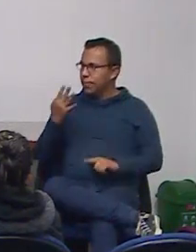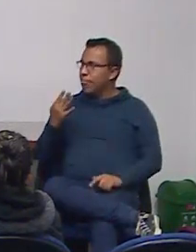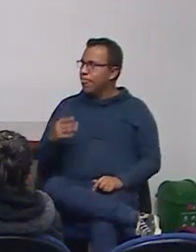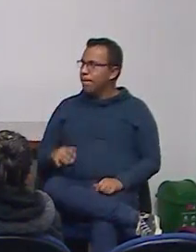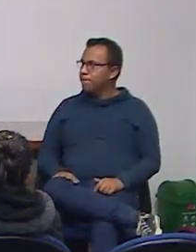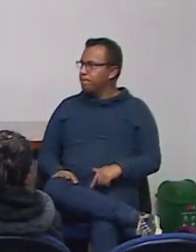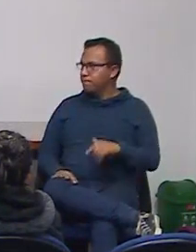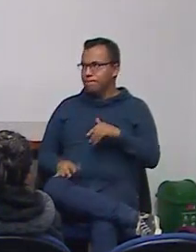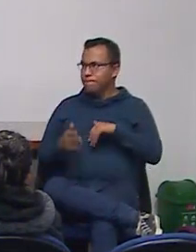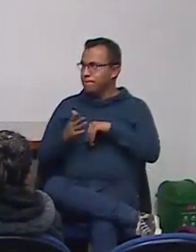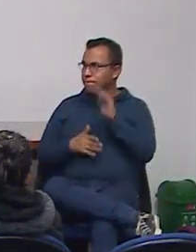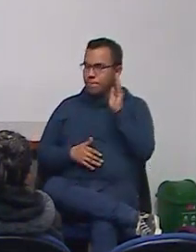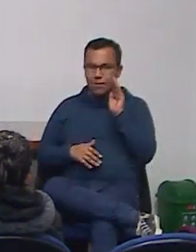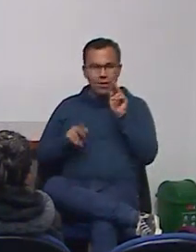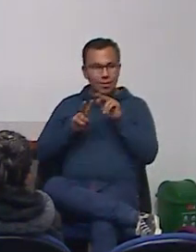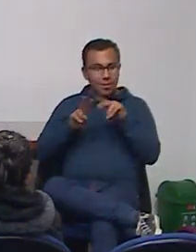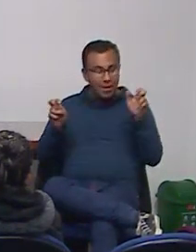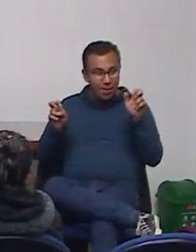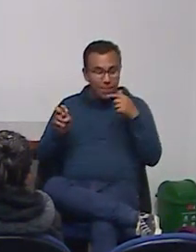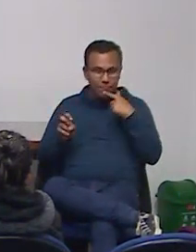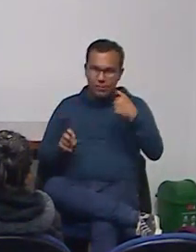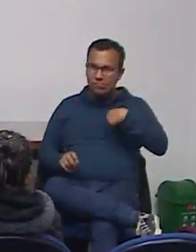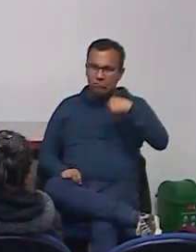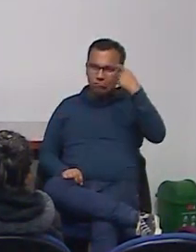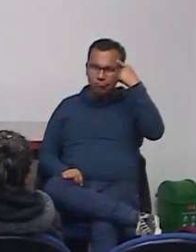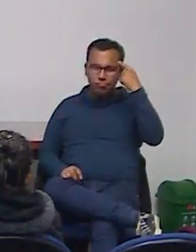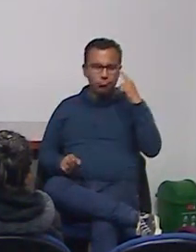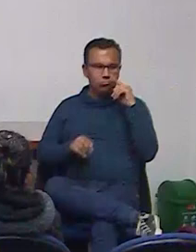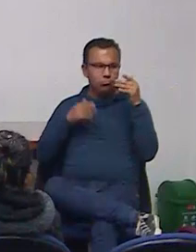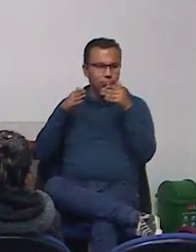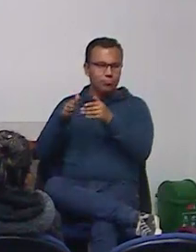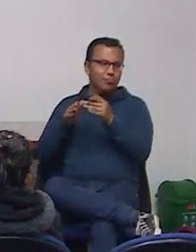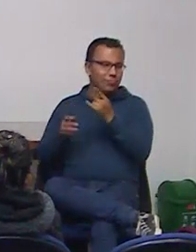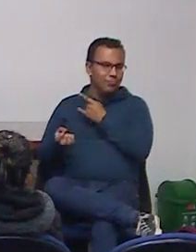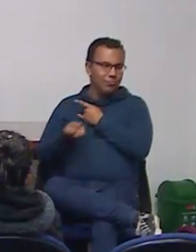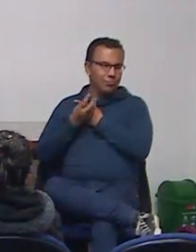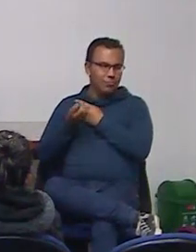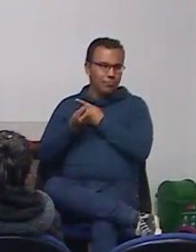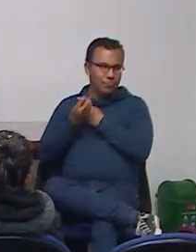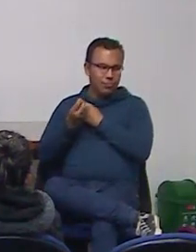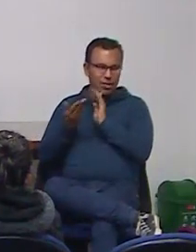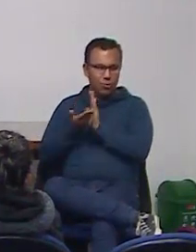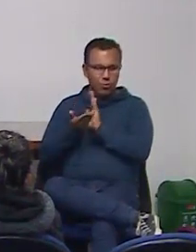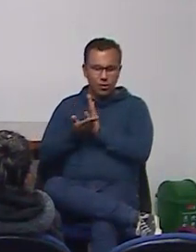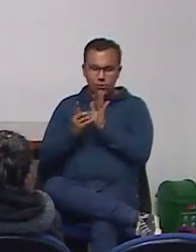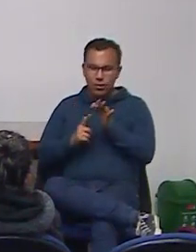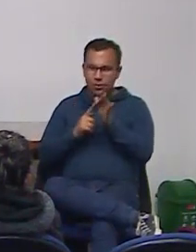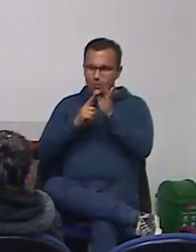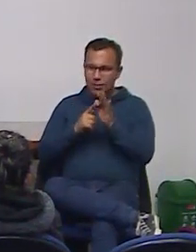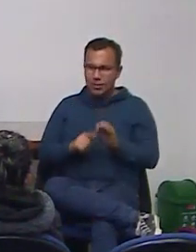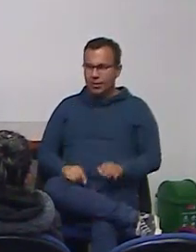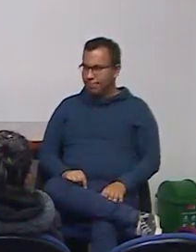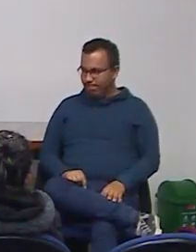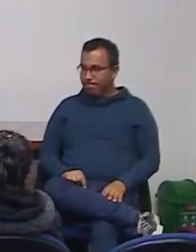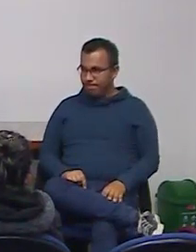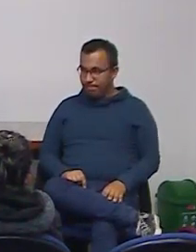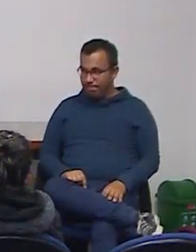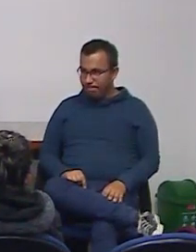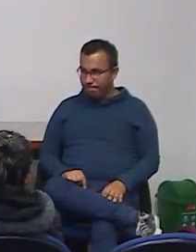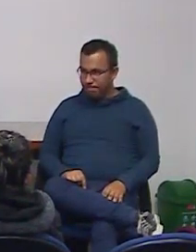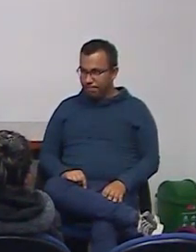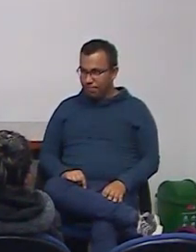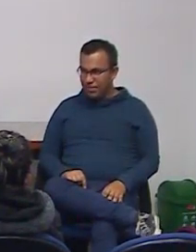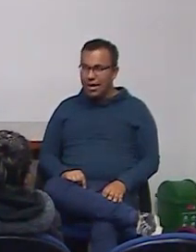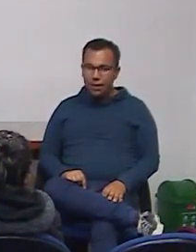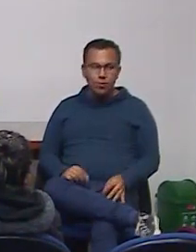pero a mí siempre pues que me hablan de eso siempre mi cabeza va hacia la universidad pedagógica en términos de Educación Especial Eh entonces